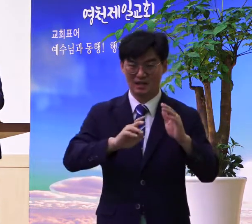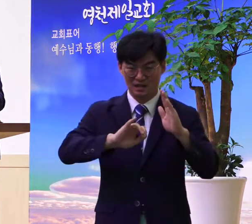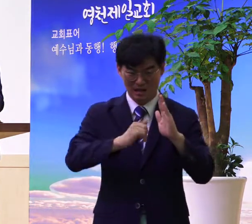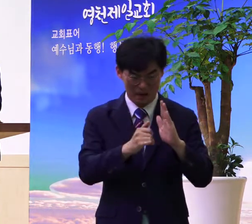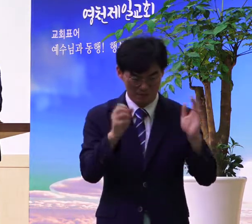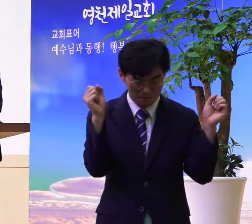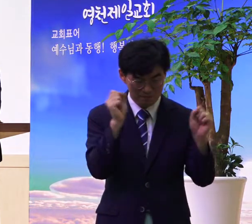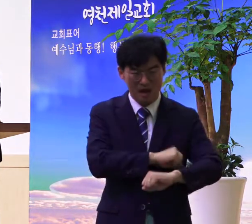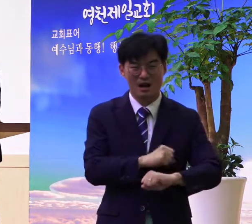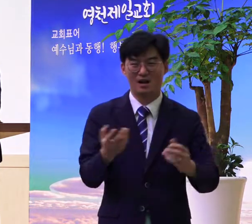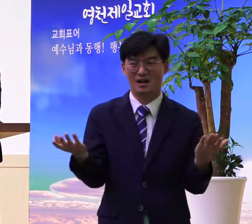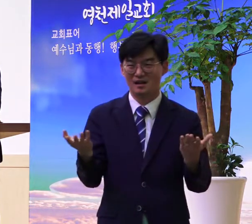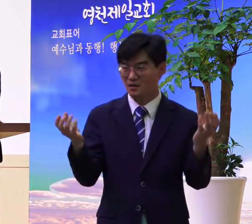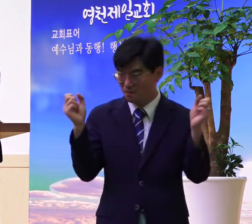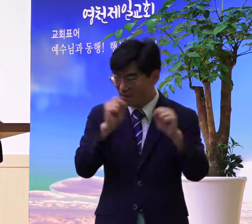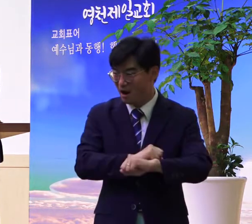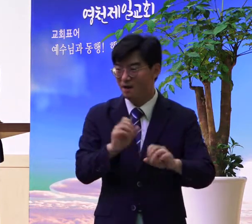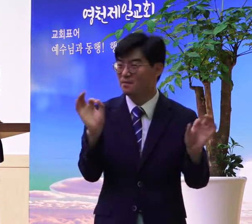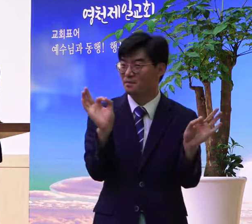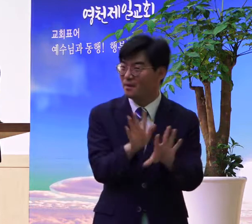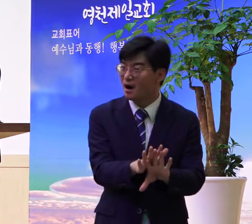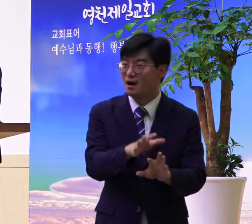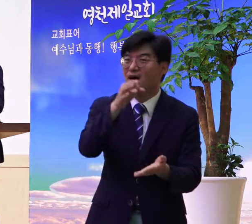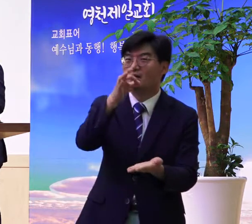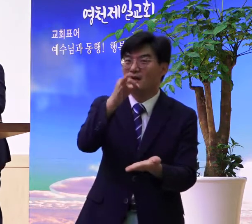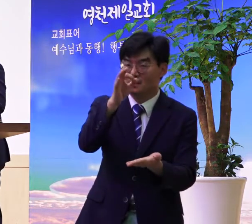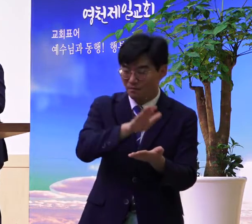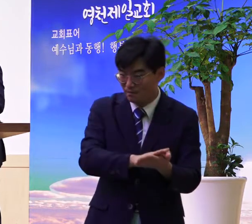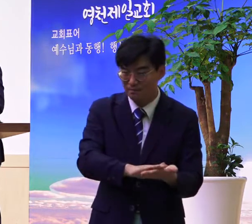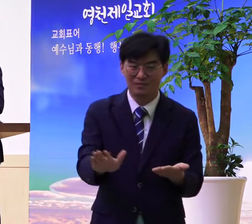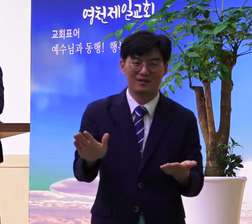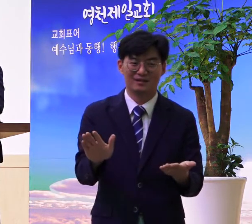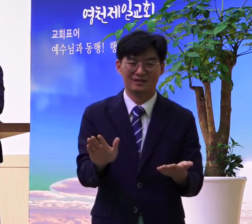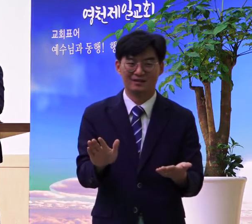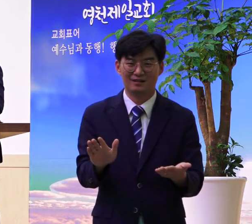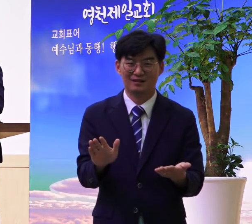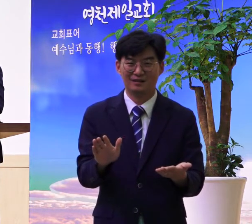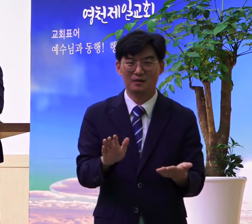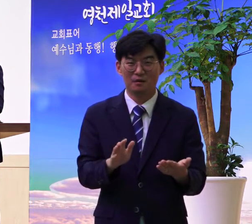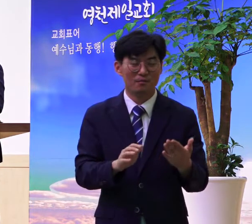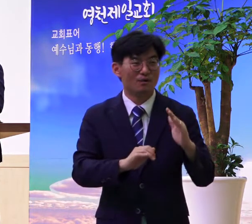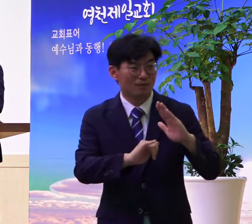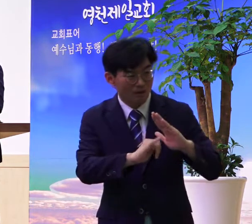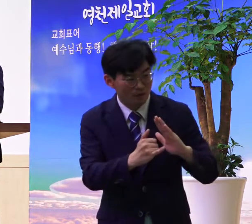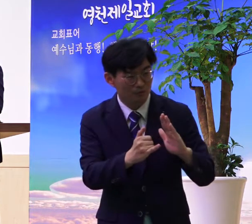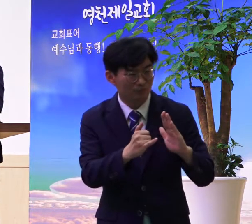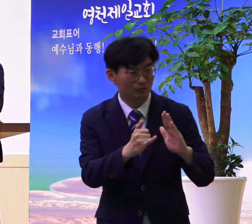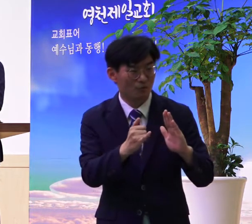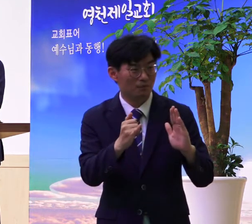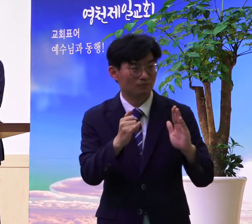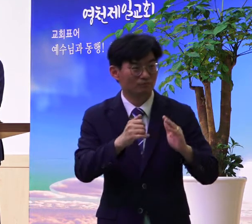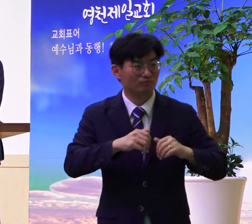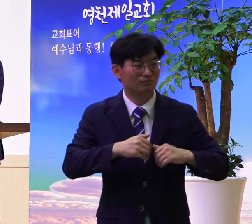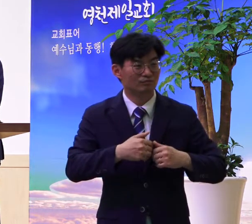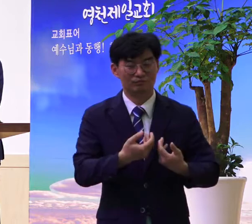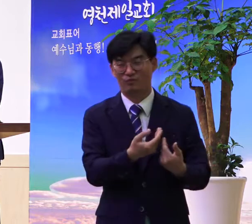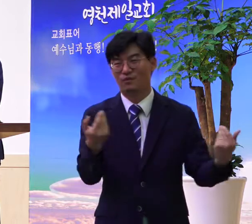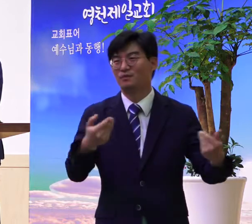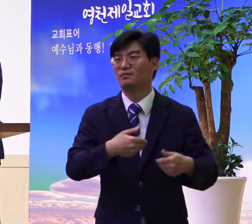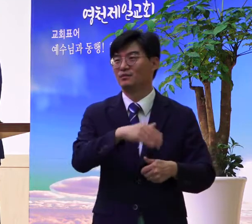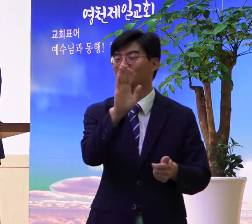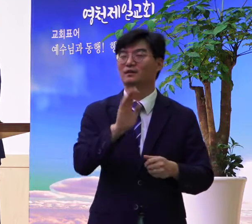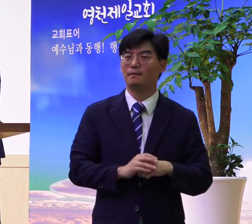다 없어져 버렸고 그의 자녀들이 한순간에 다 죽었고 자신의 아내도 자신을 저주하면서 떠나갔습니다.